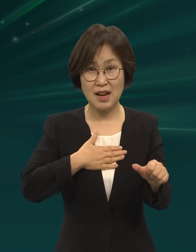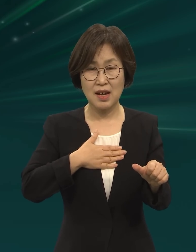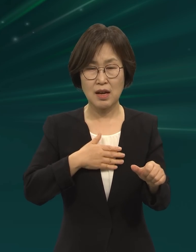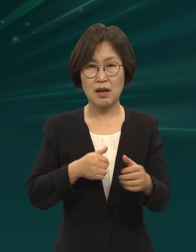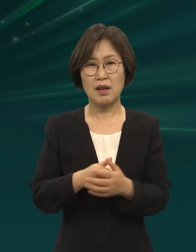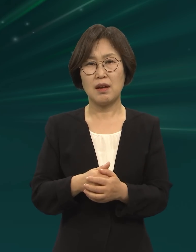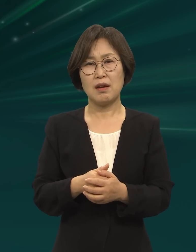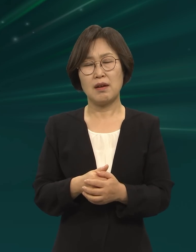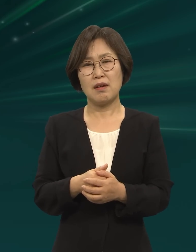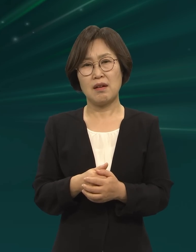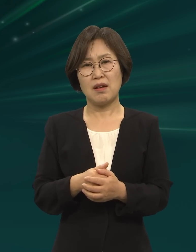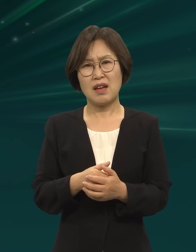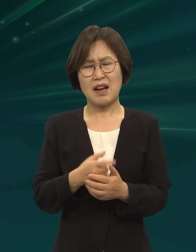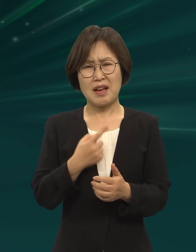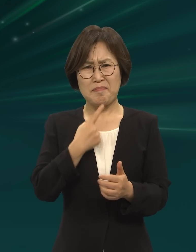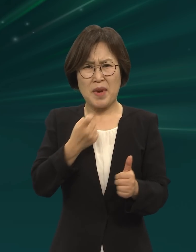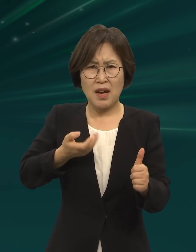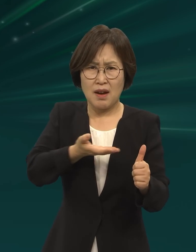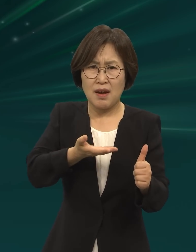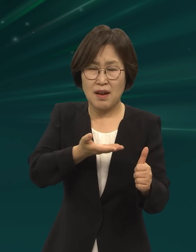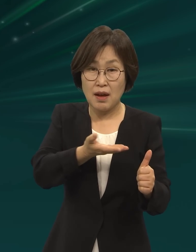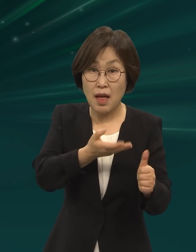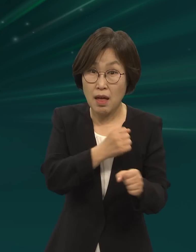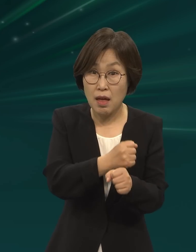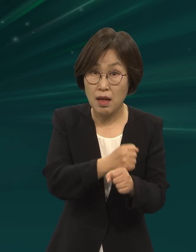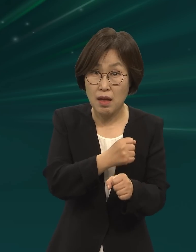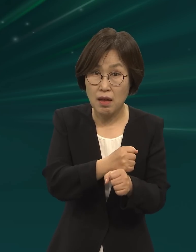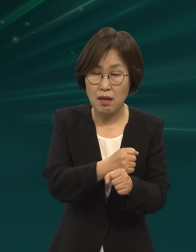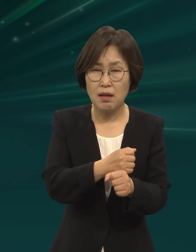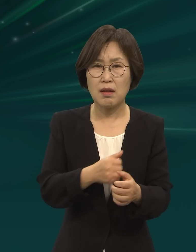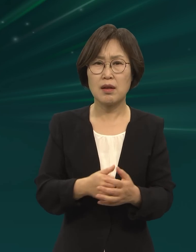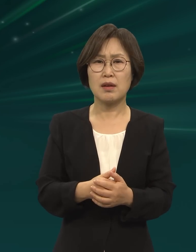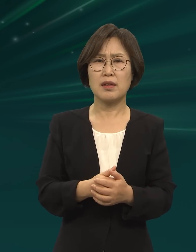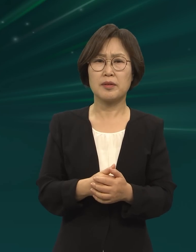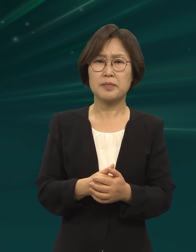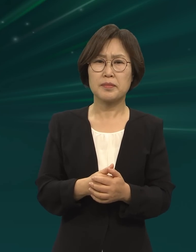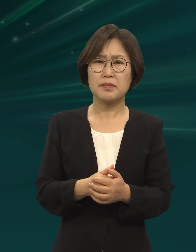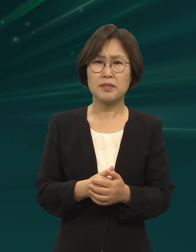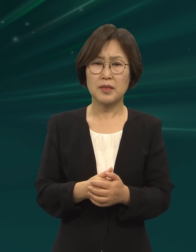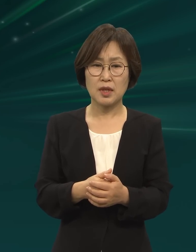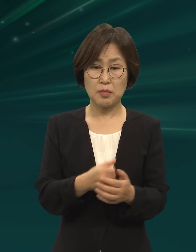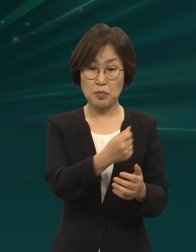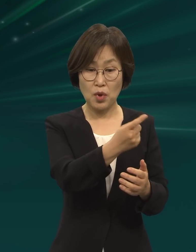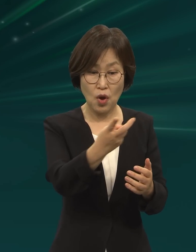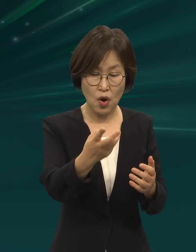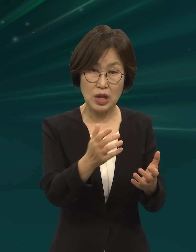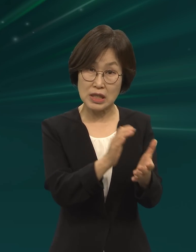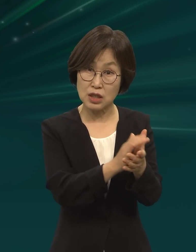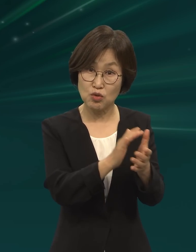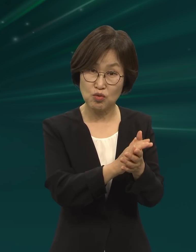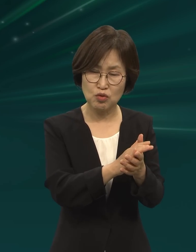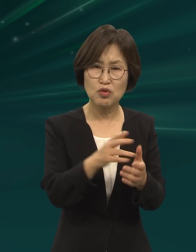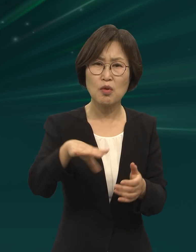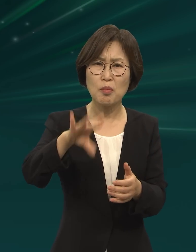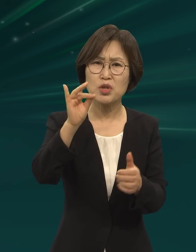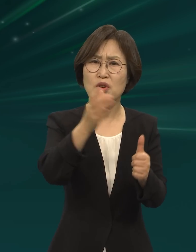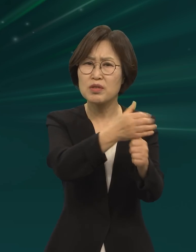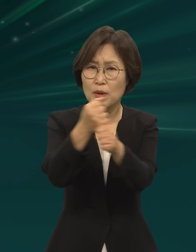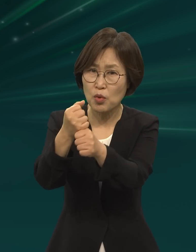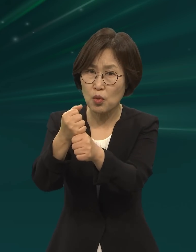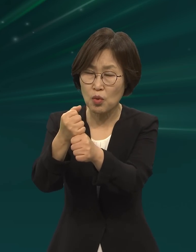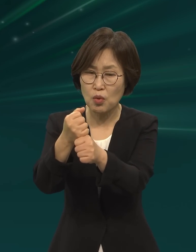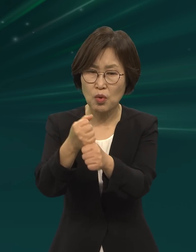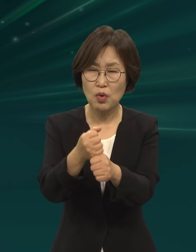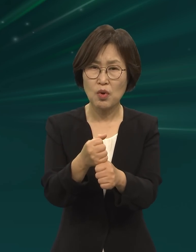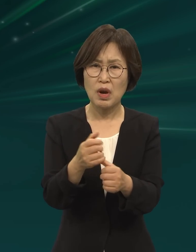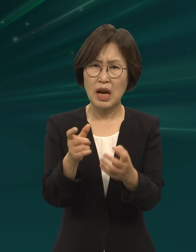경찰들이 와서 그 다음날 너희들이, 제가 혼자 아니라 저랑 몇 명 더 친구를 잡고 이제 경찰서에